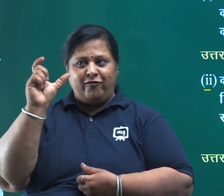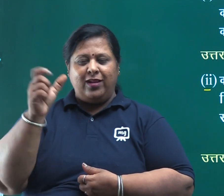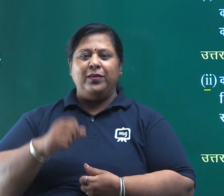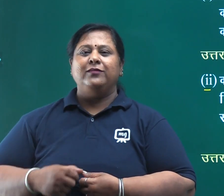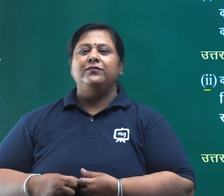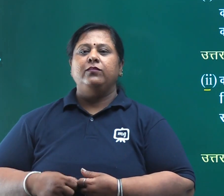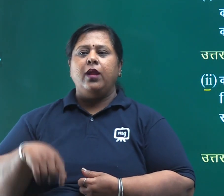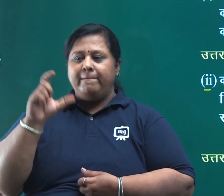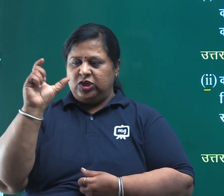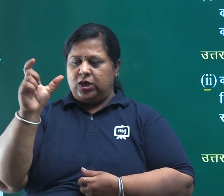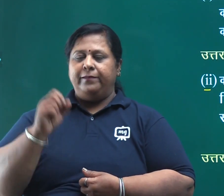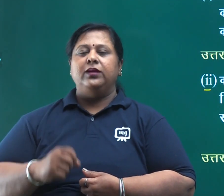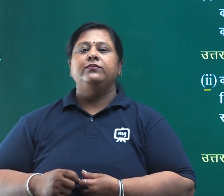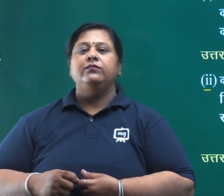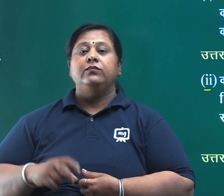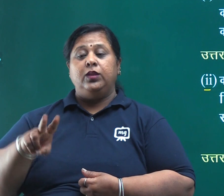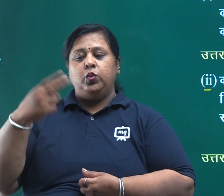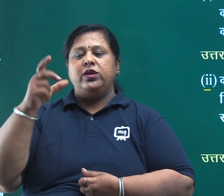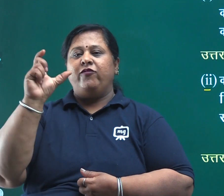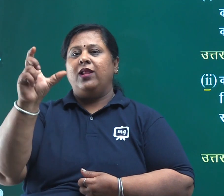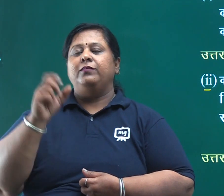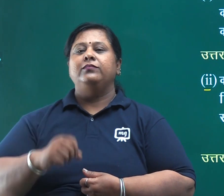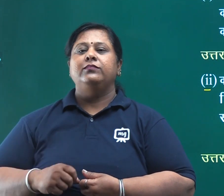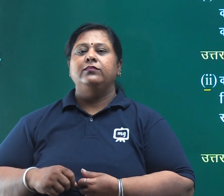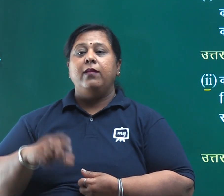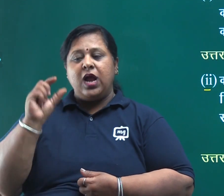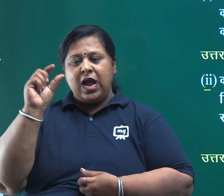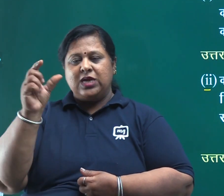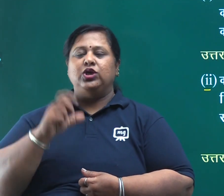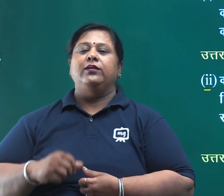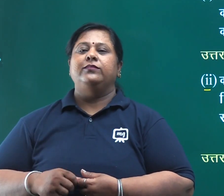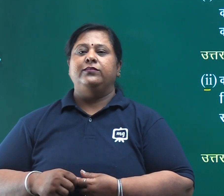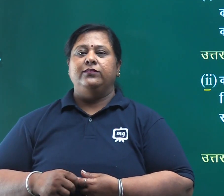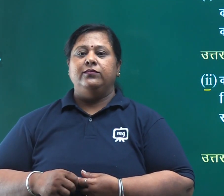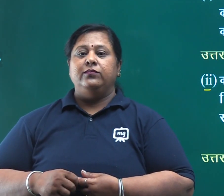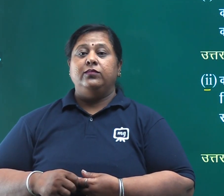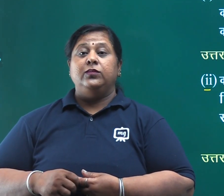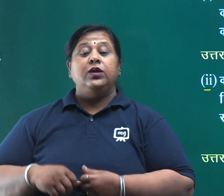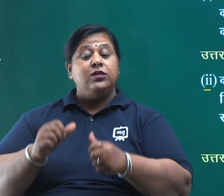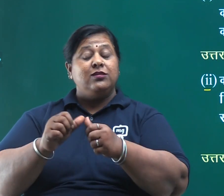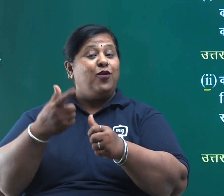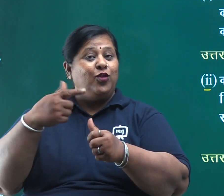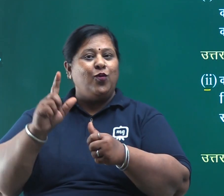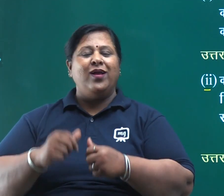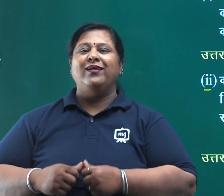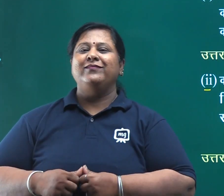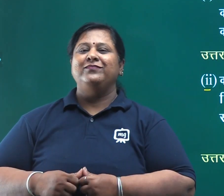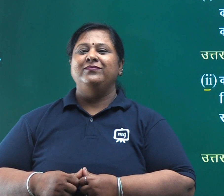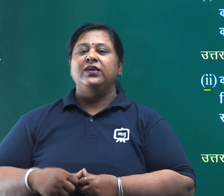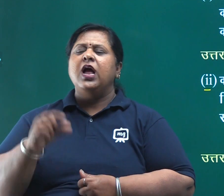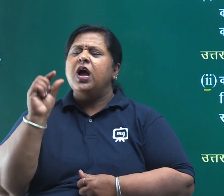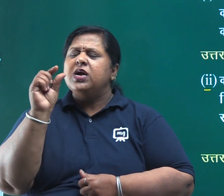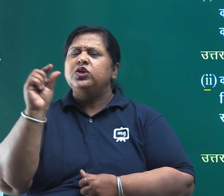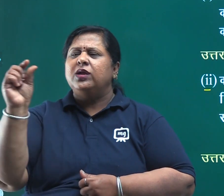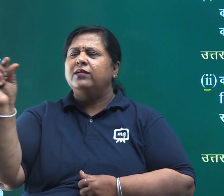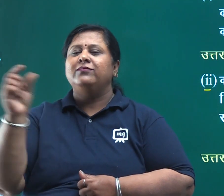है शब्द या दूसरा विकल्प अक्षर। तो सही उत्तर होगा